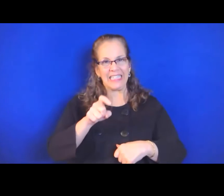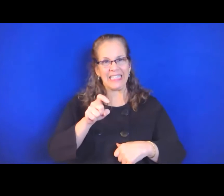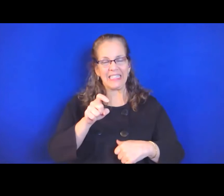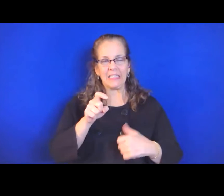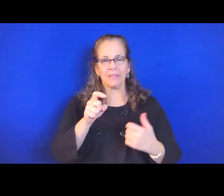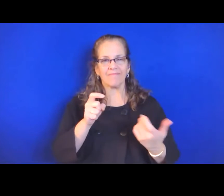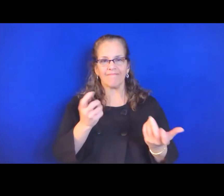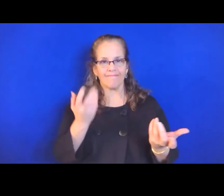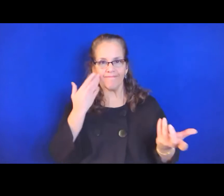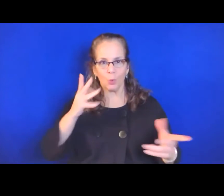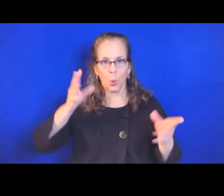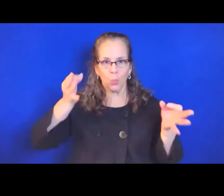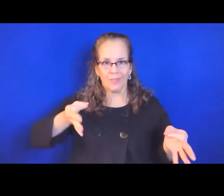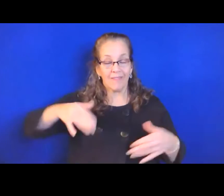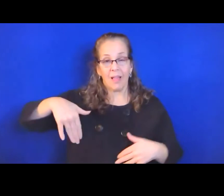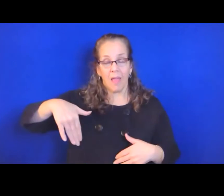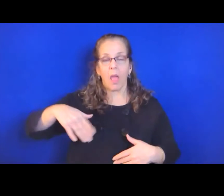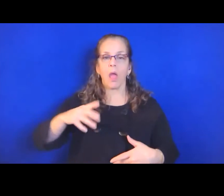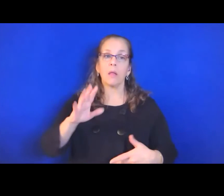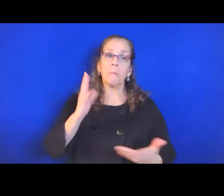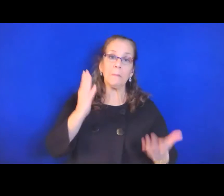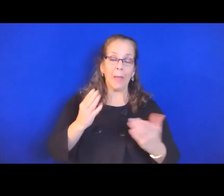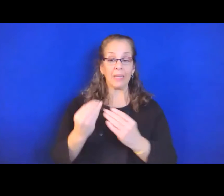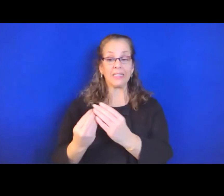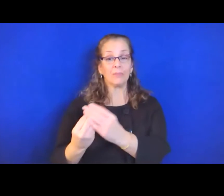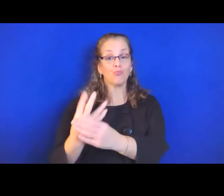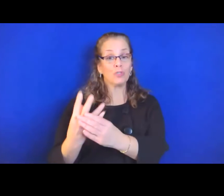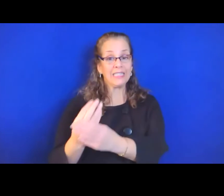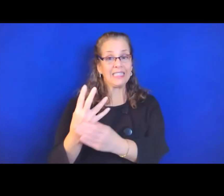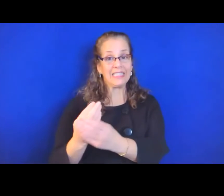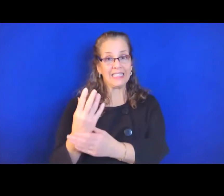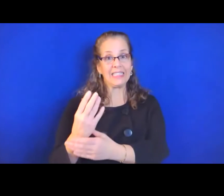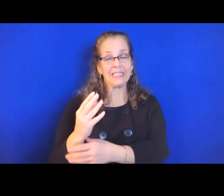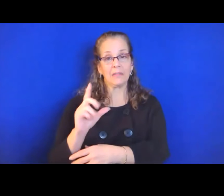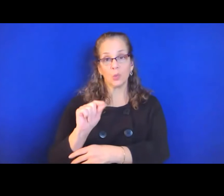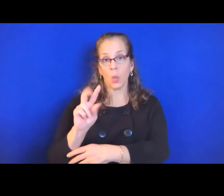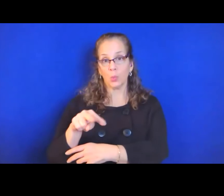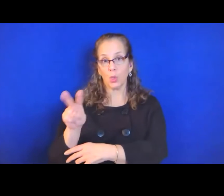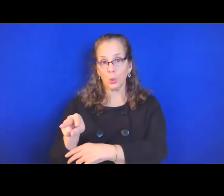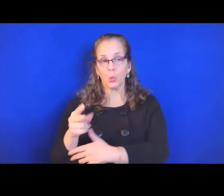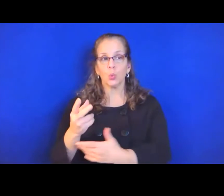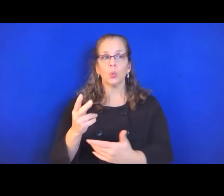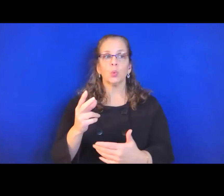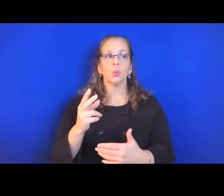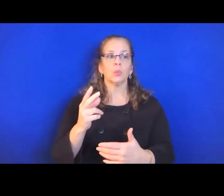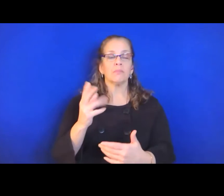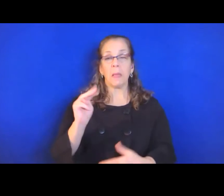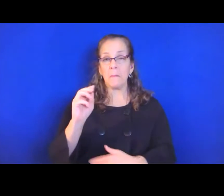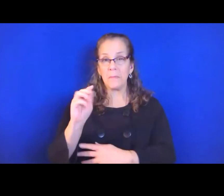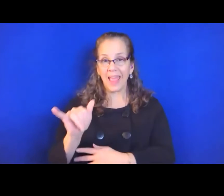议。应该在这个今年的春天。四月五月可能会